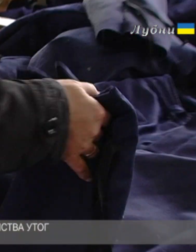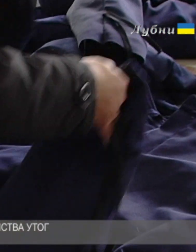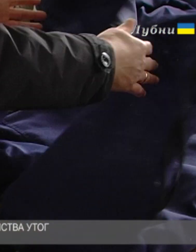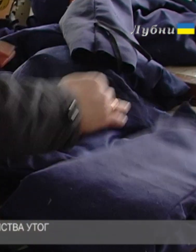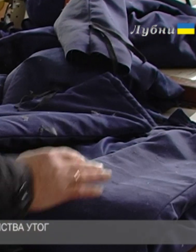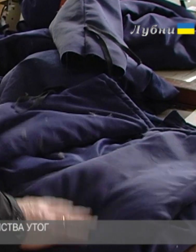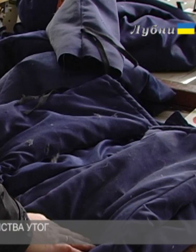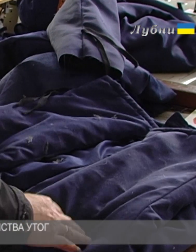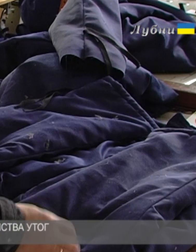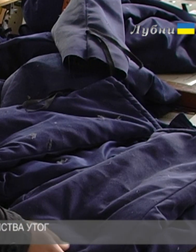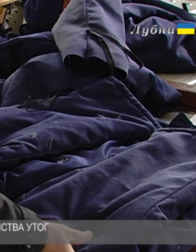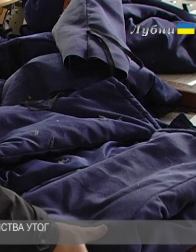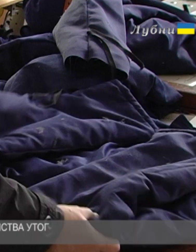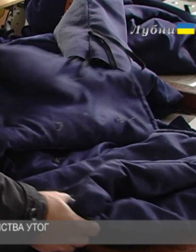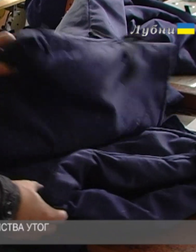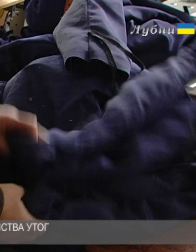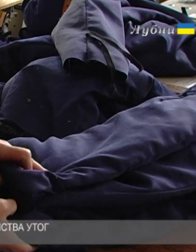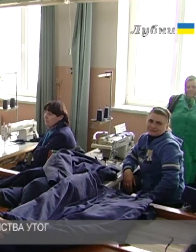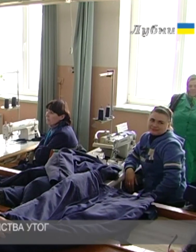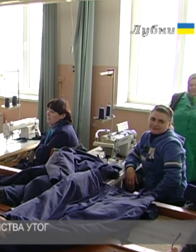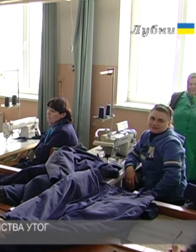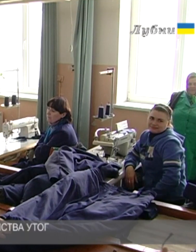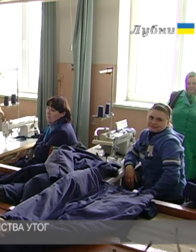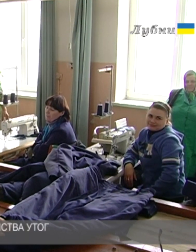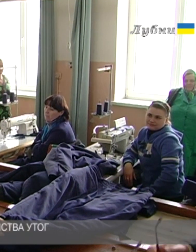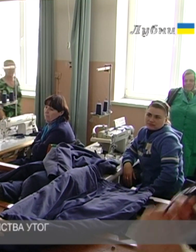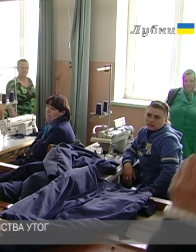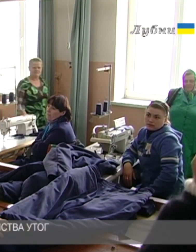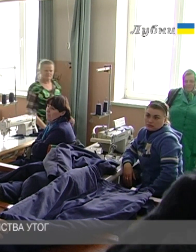до центрального правління вашого, хай